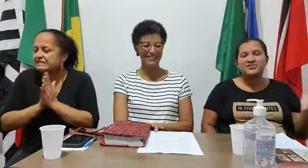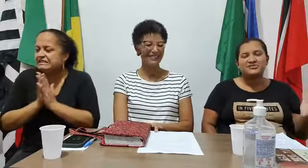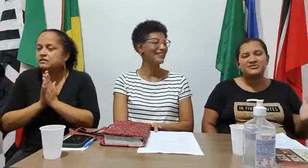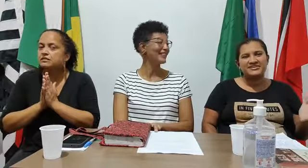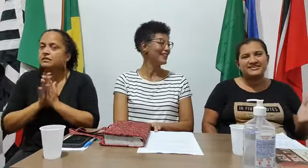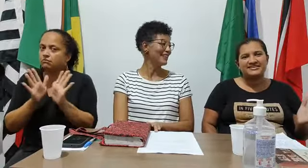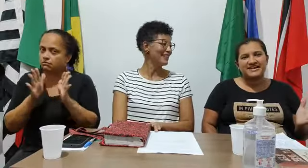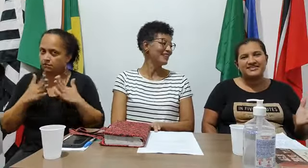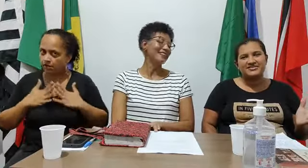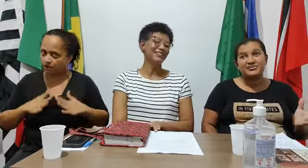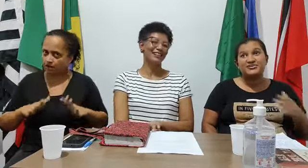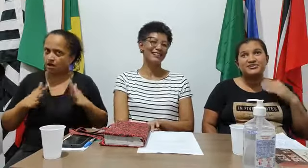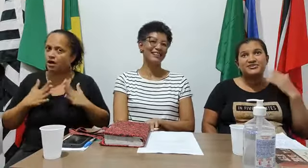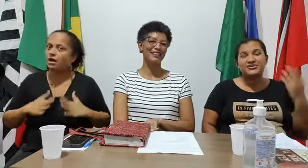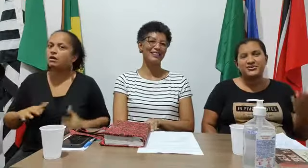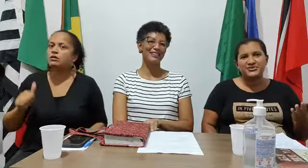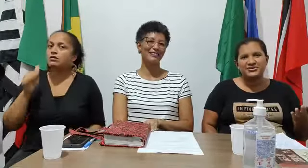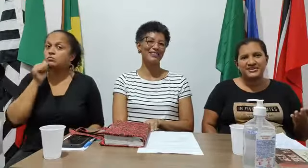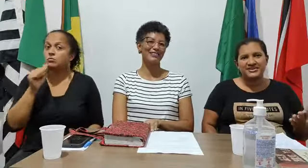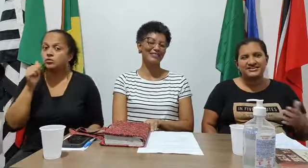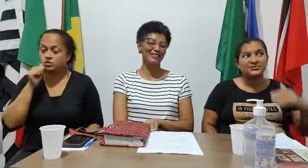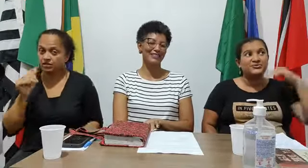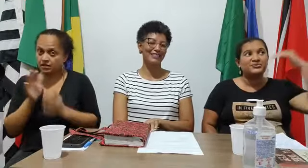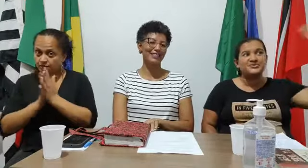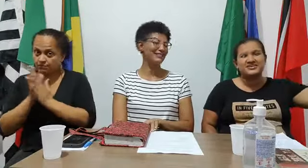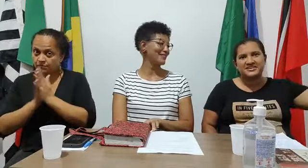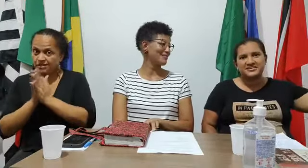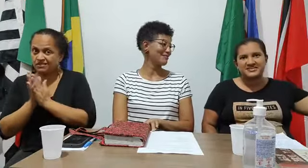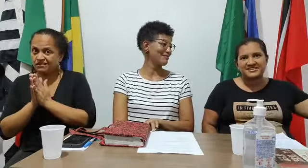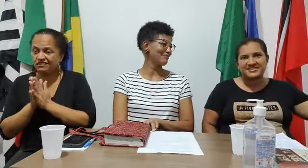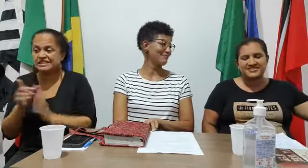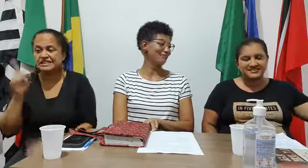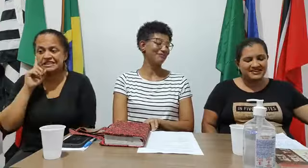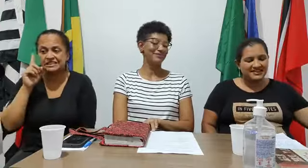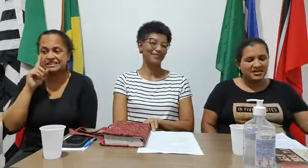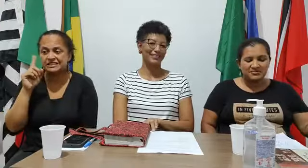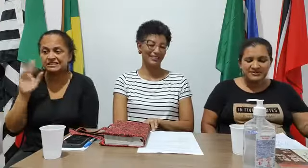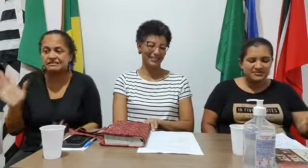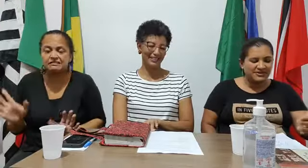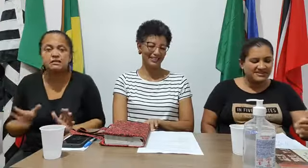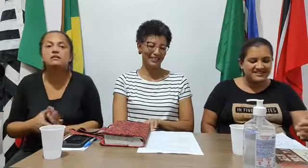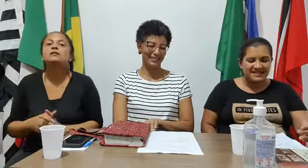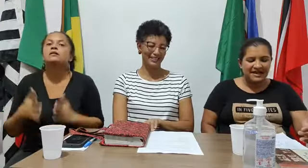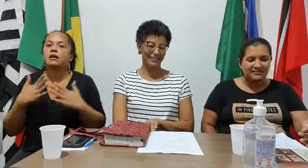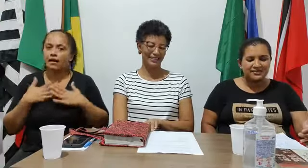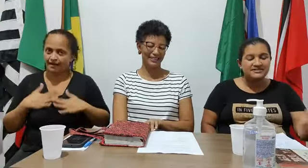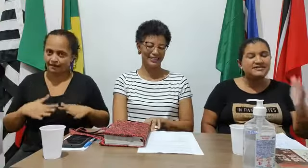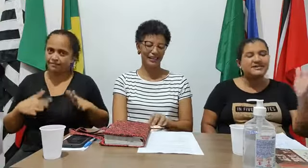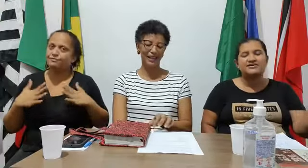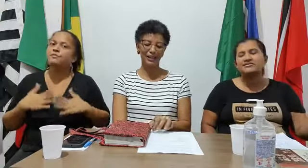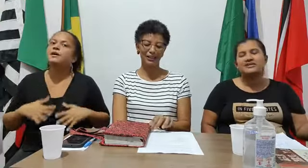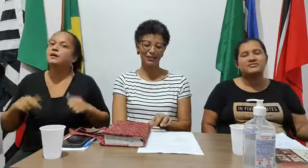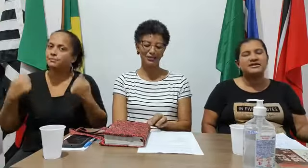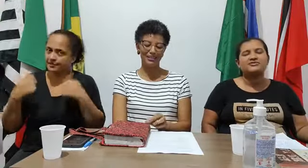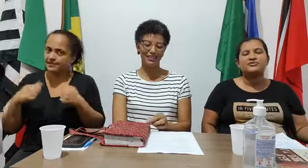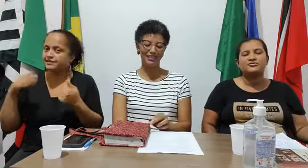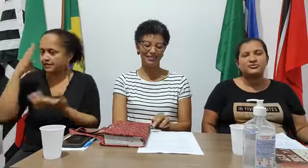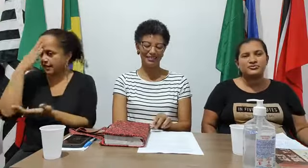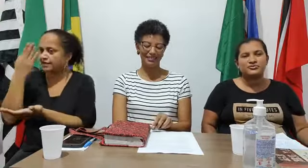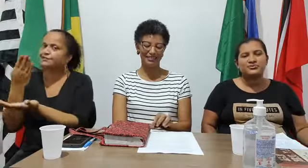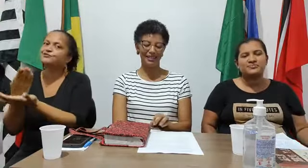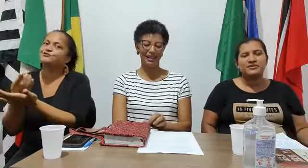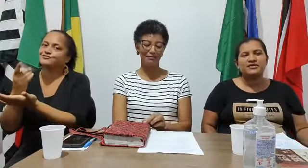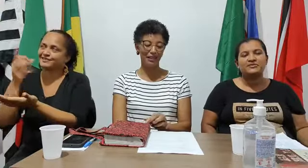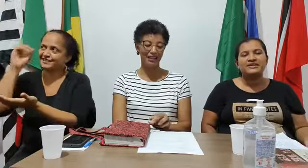aí não sofre de ansiedade? Nos dias de hoje ainda, com tudo isso que está acontecendo. Mas a mulher sábia não tem medo